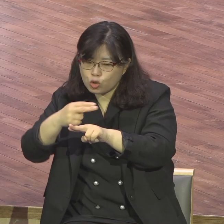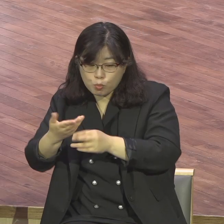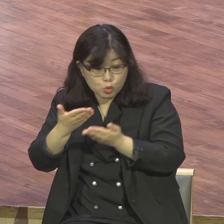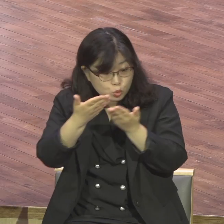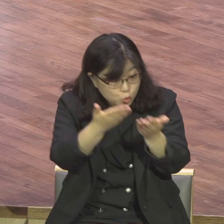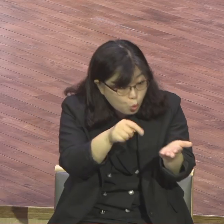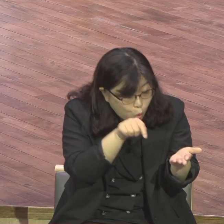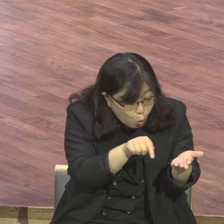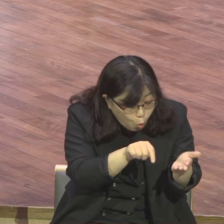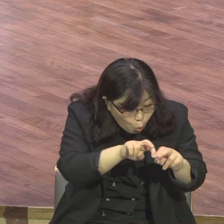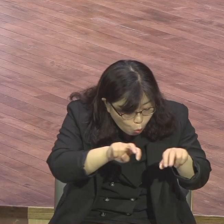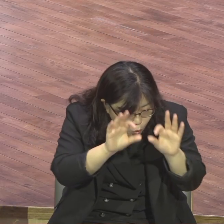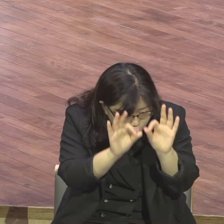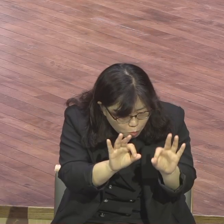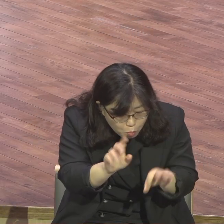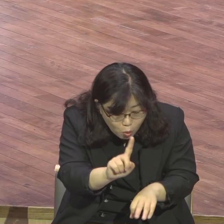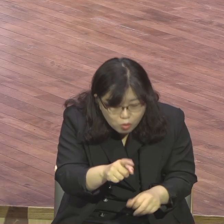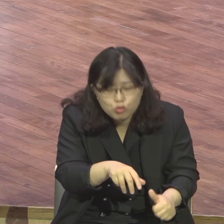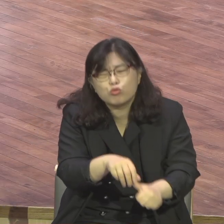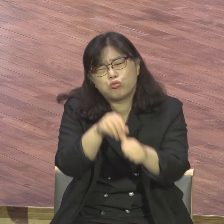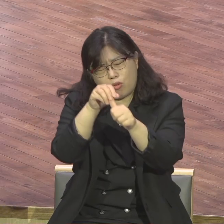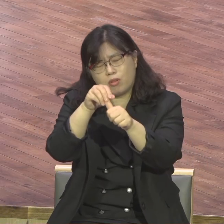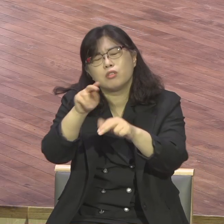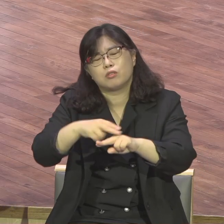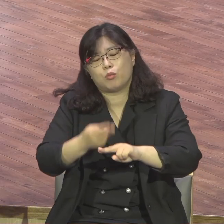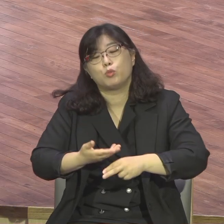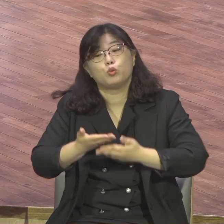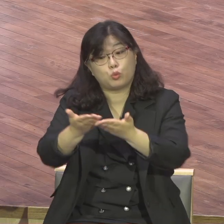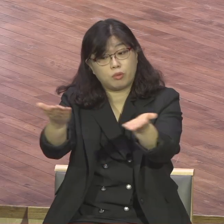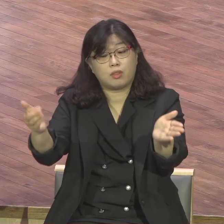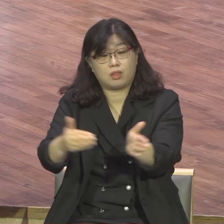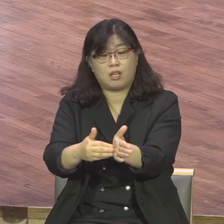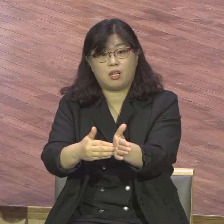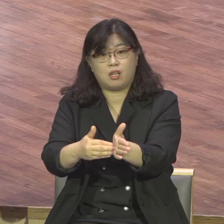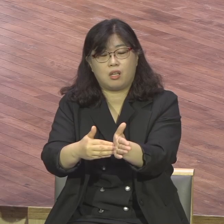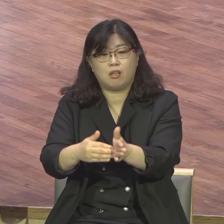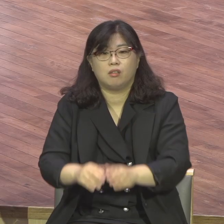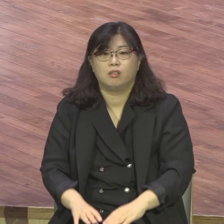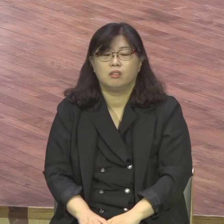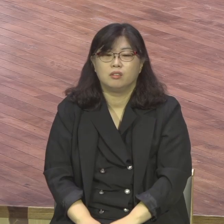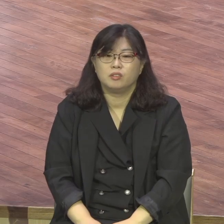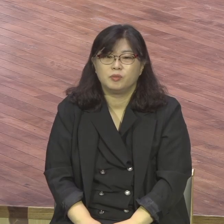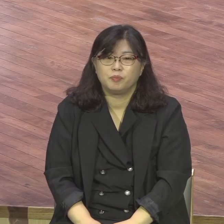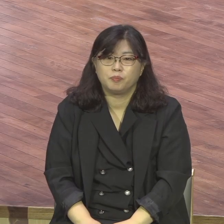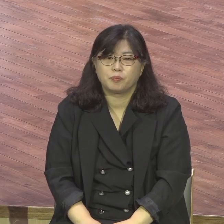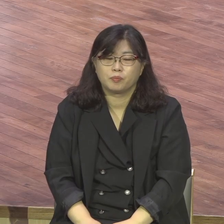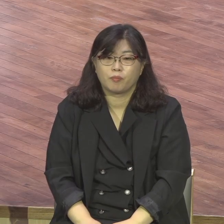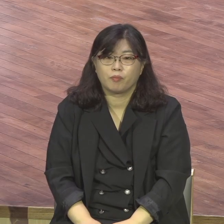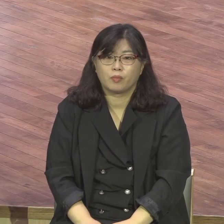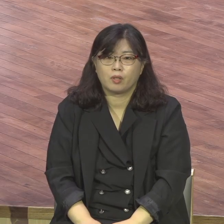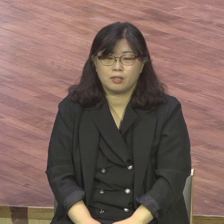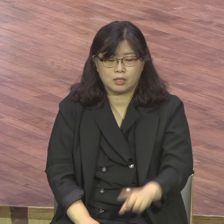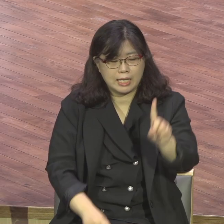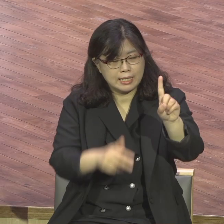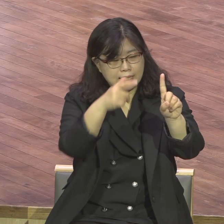강조하고 있습니다 그리고 이어지는 오늘 12장부터 16장까지의 말씀은